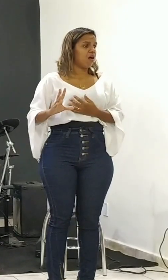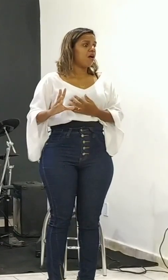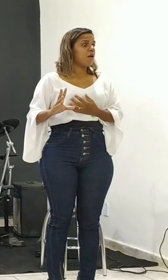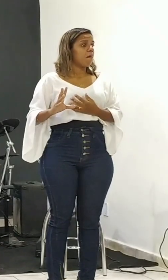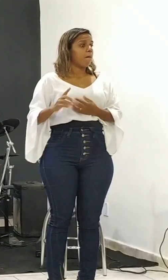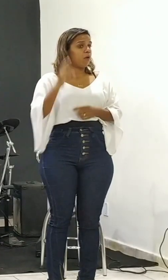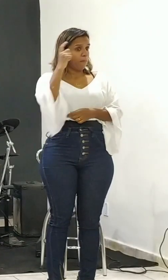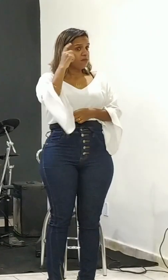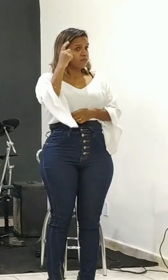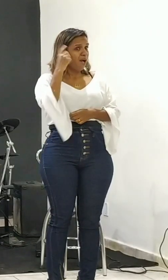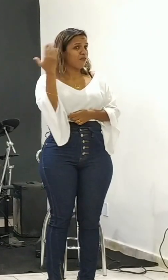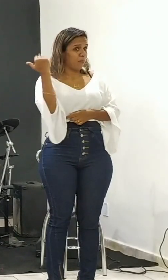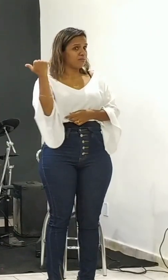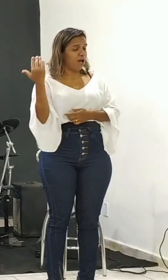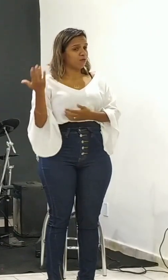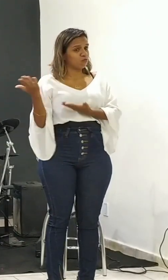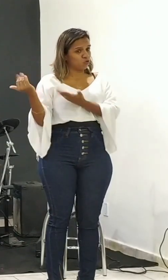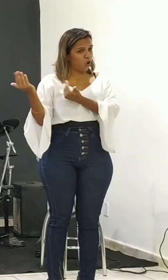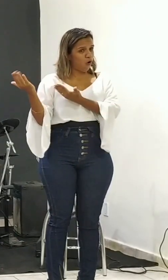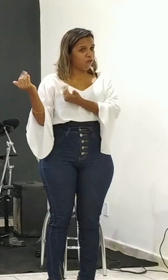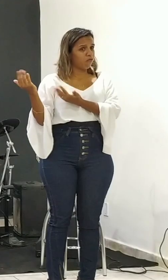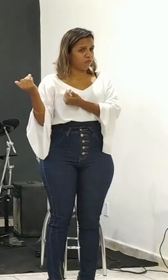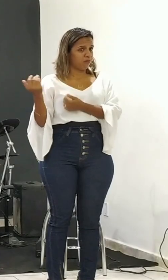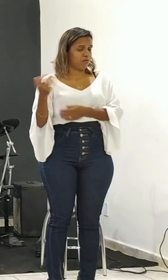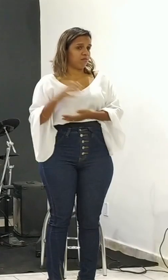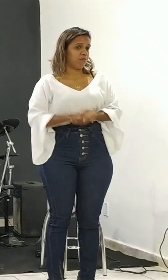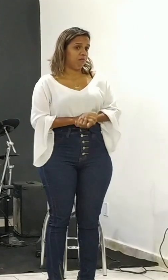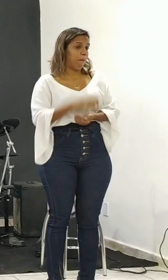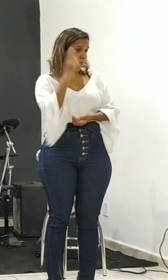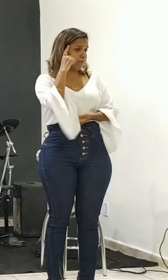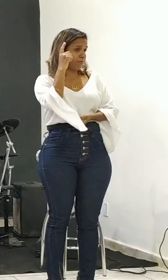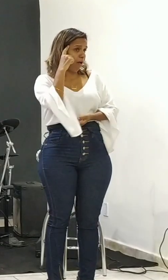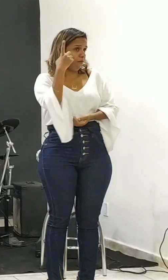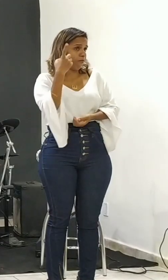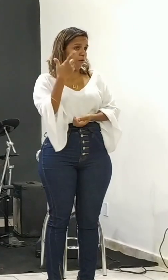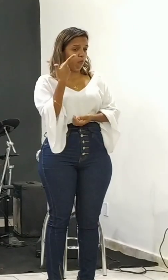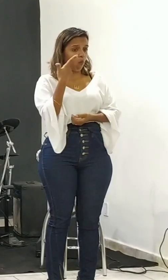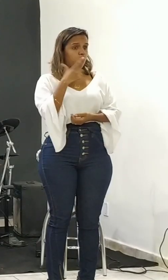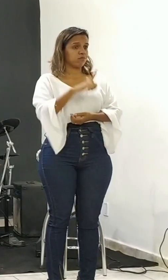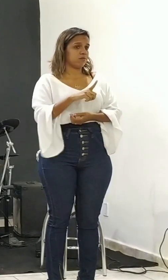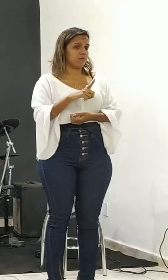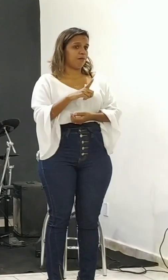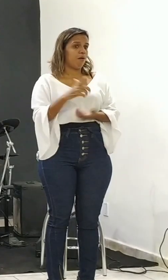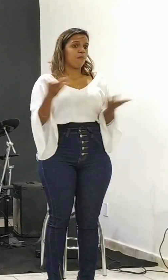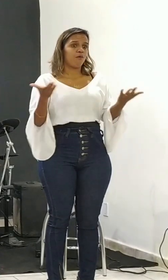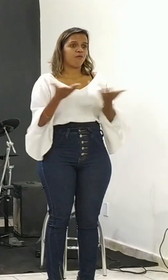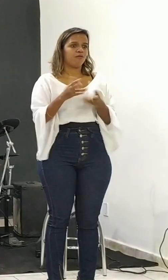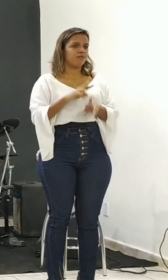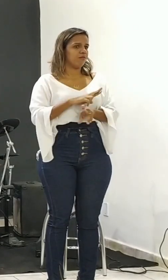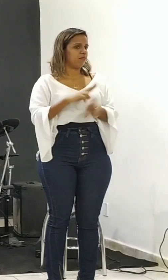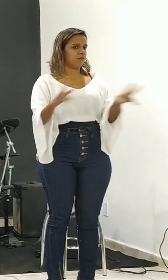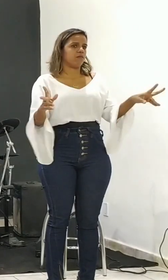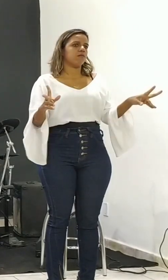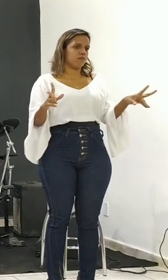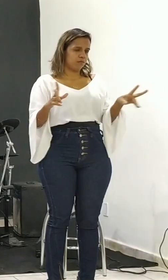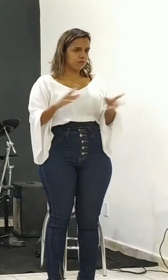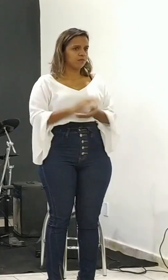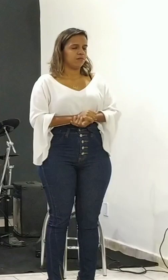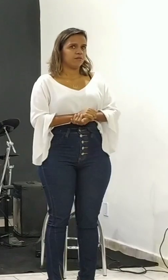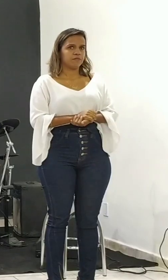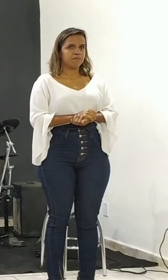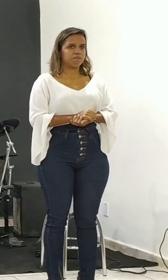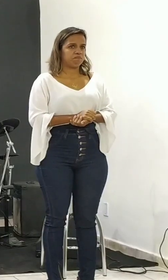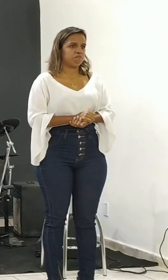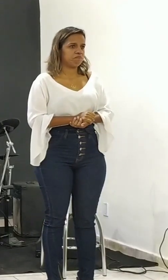Eu pensava isso quando eu era adolescente, achava que eu ia conseguir essas coisas, né? Mas hoje eu vejo que eu,